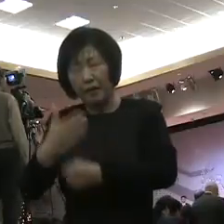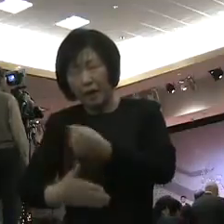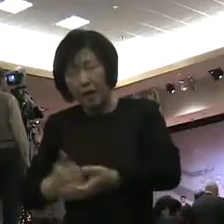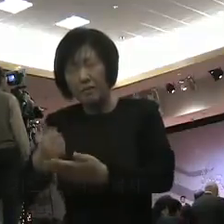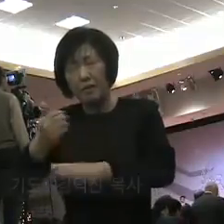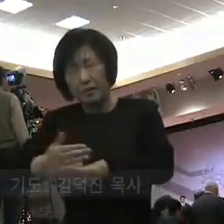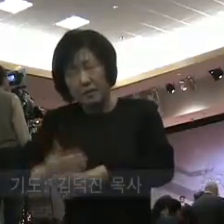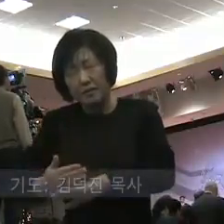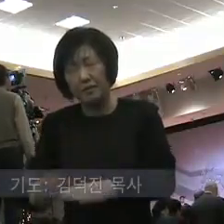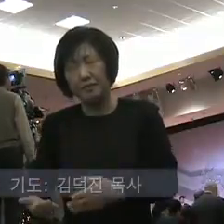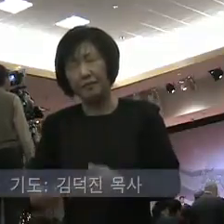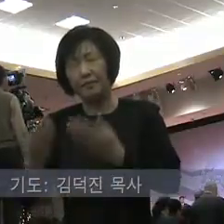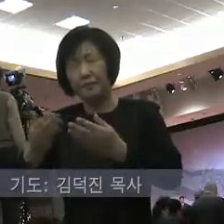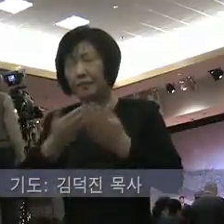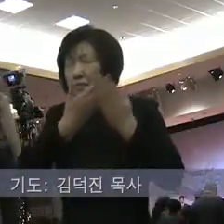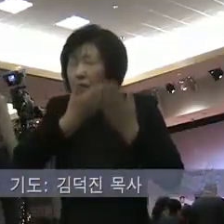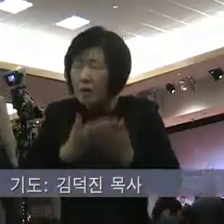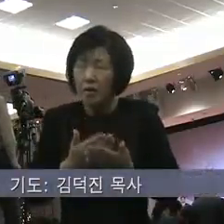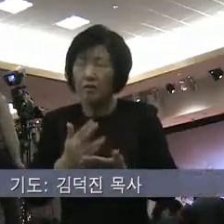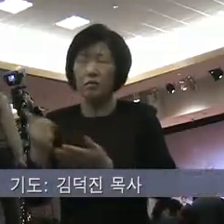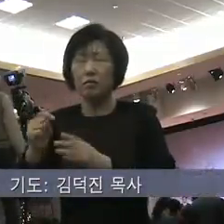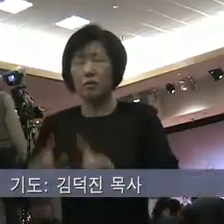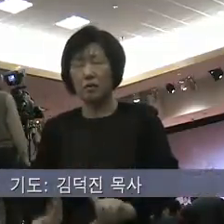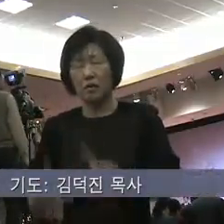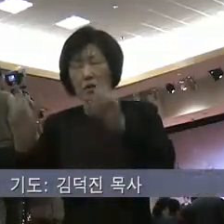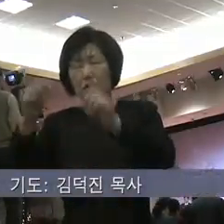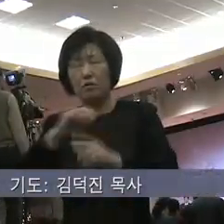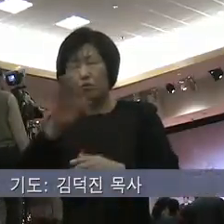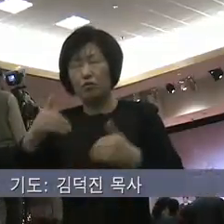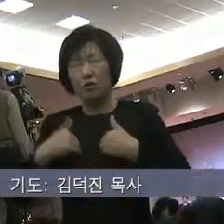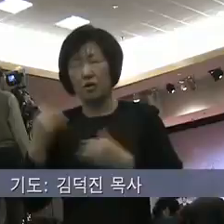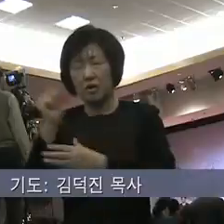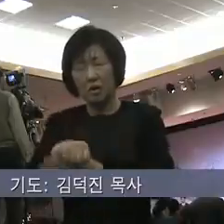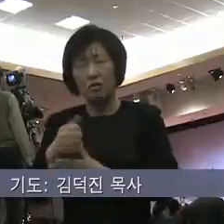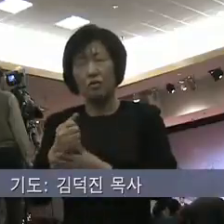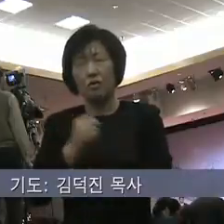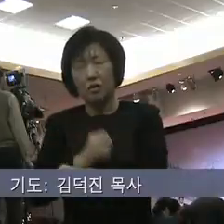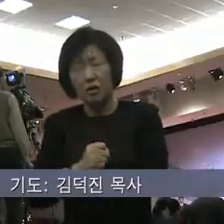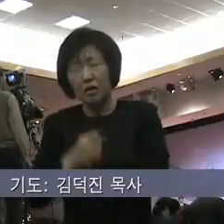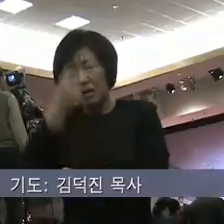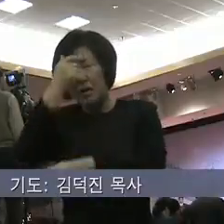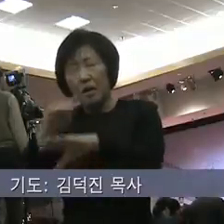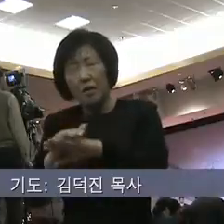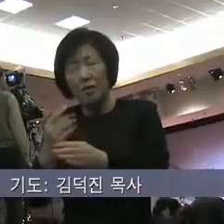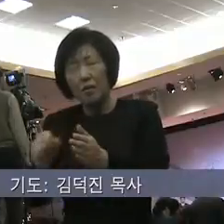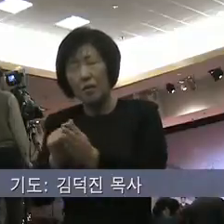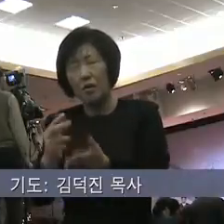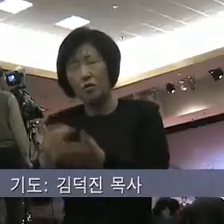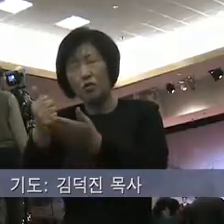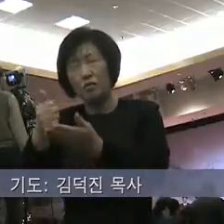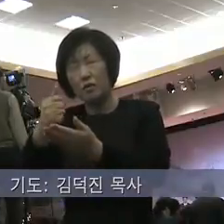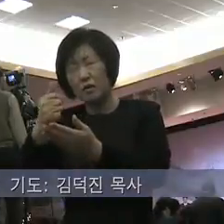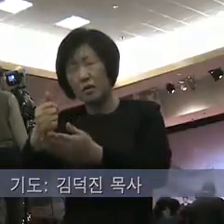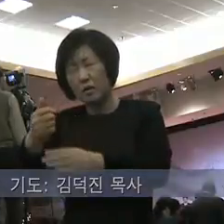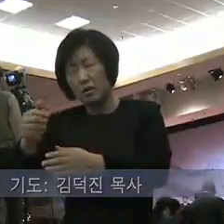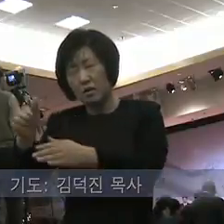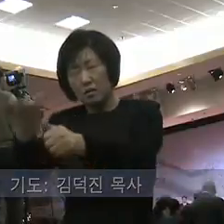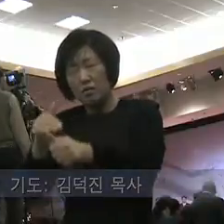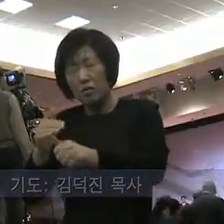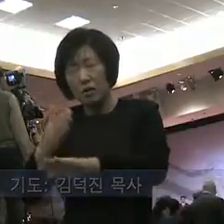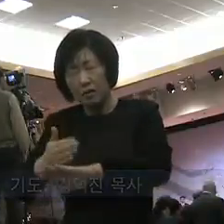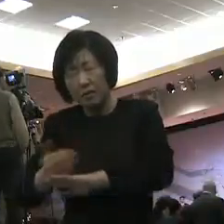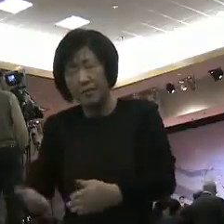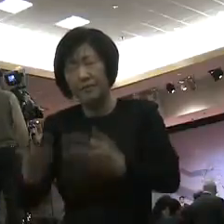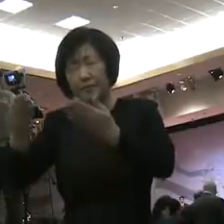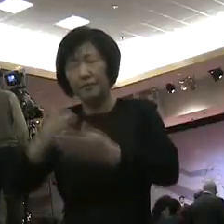아버지 감사합니다. 귀한 주님의 날을 우리에게 허락하시고 이 예배를 위해 우리를 주님의 전으로 불러 모으시니 감사를 드립니다.